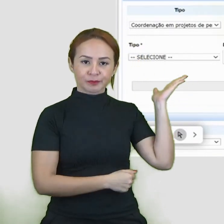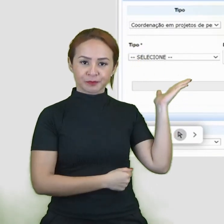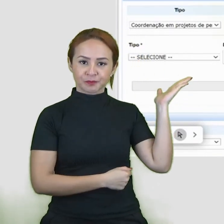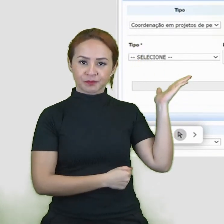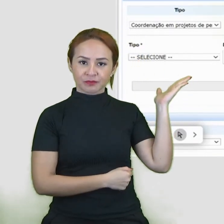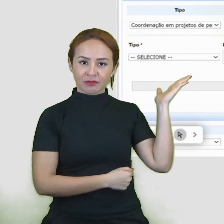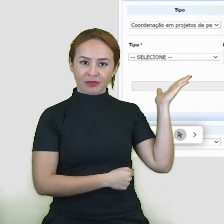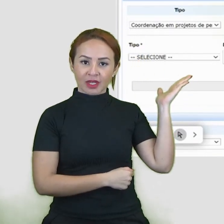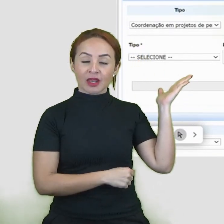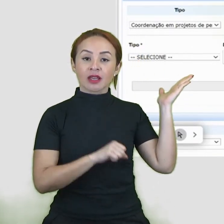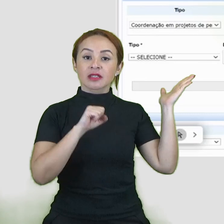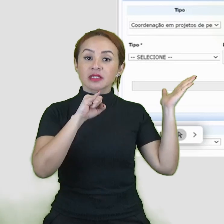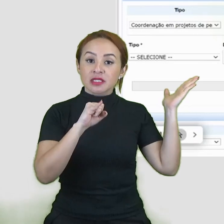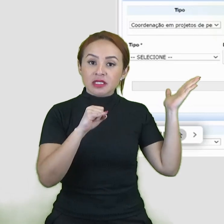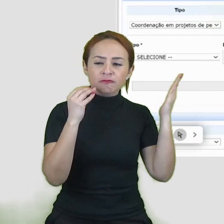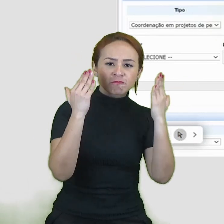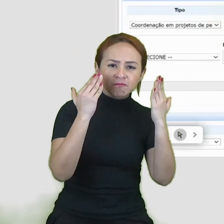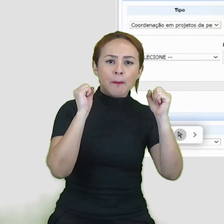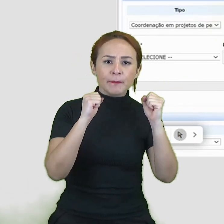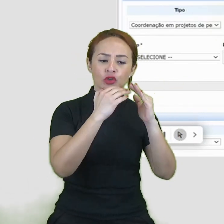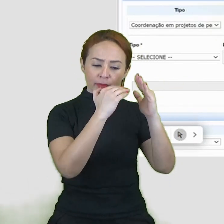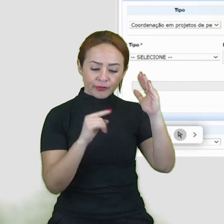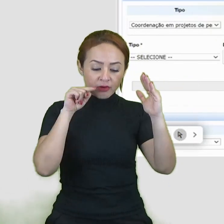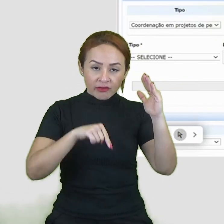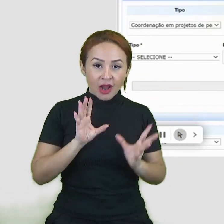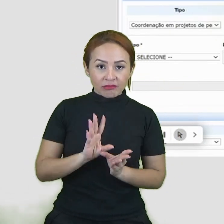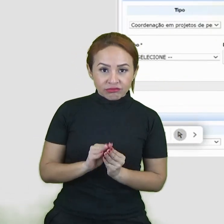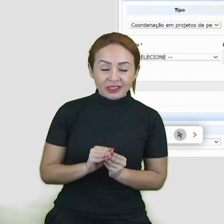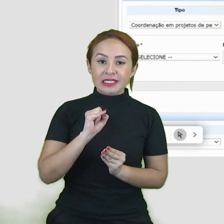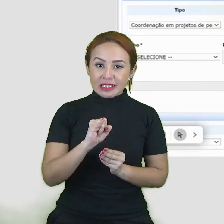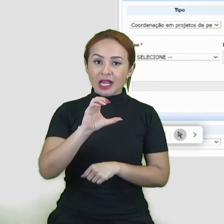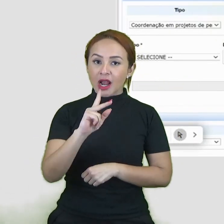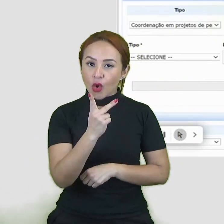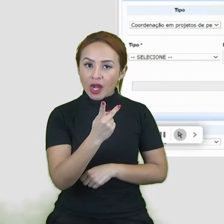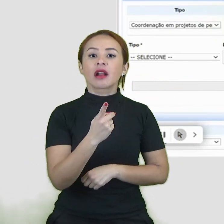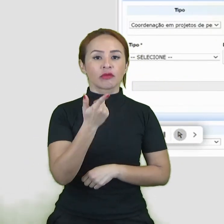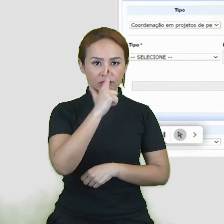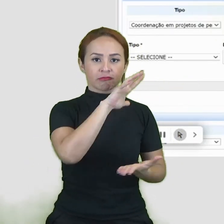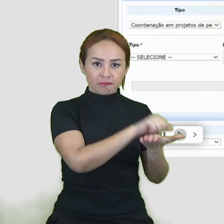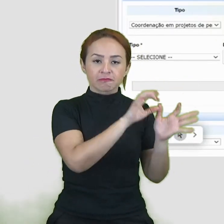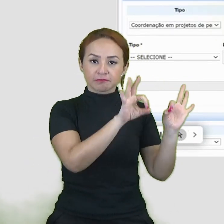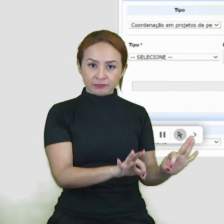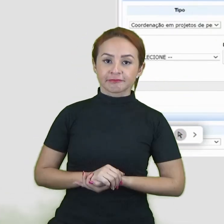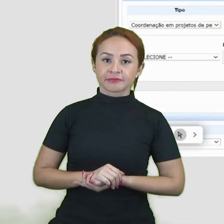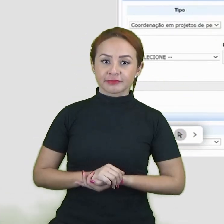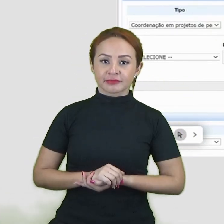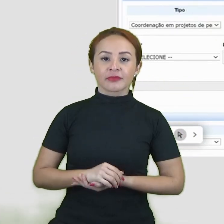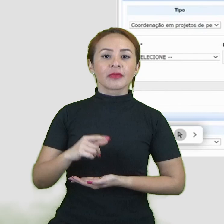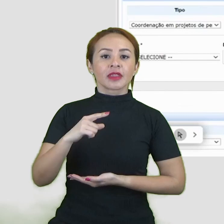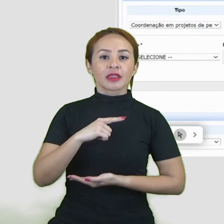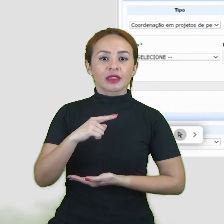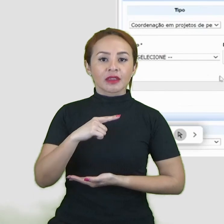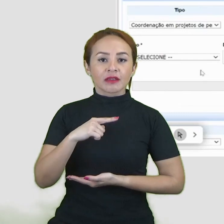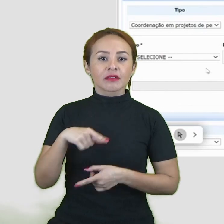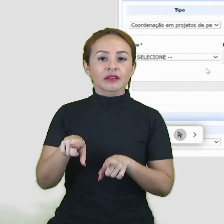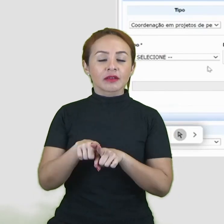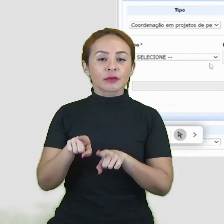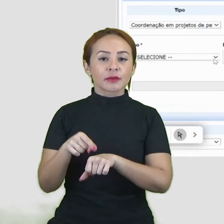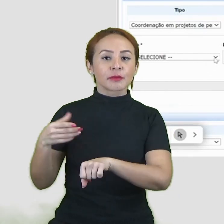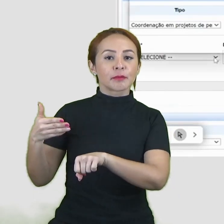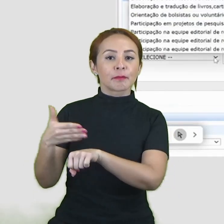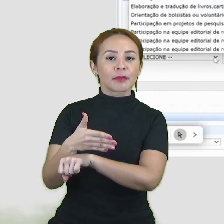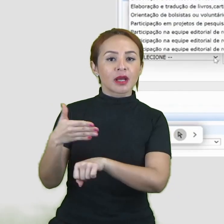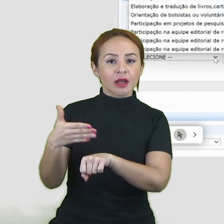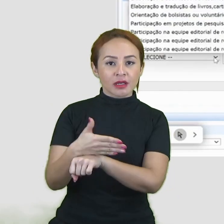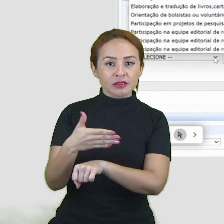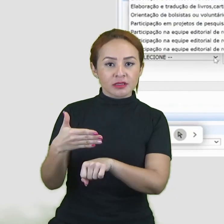embaixo, que é onde a gente vai conseguir identificar se essa carga horária lançada, ela foi realmente computada.